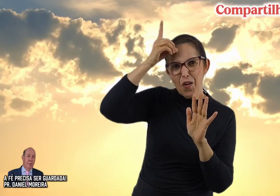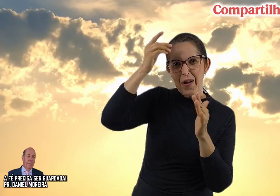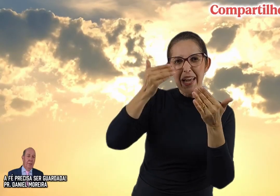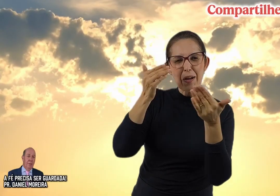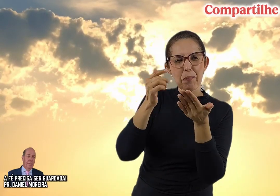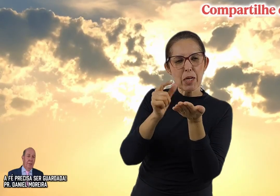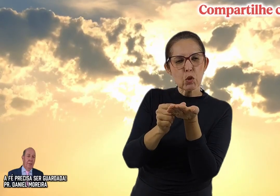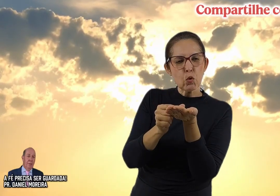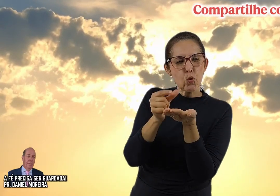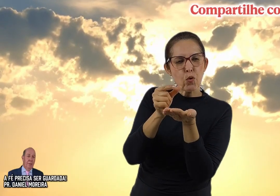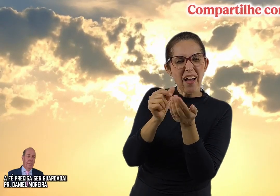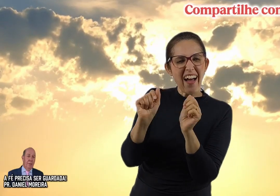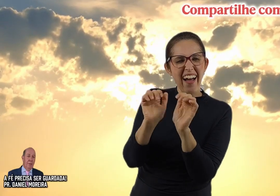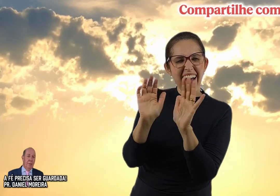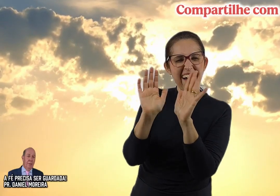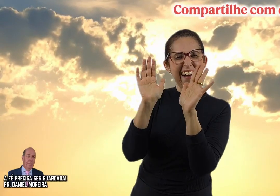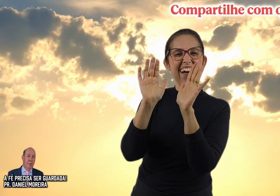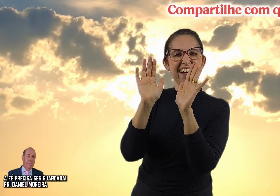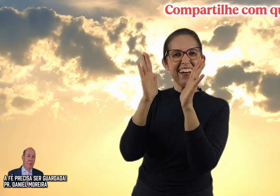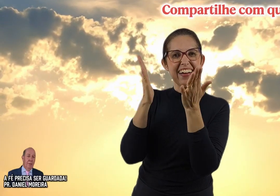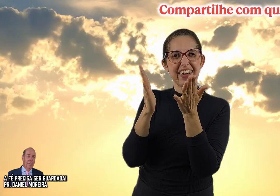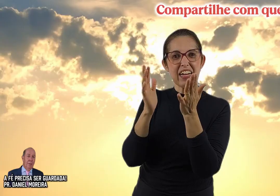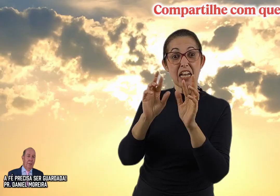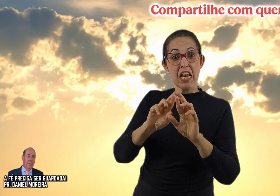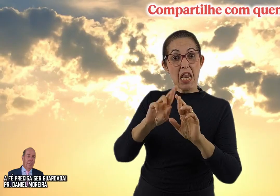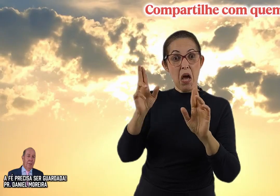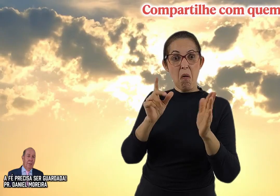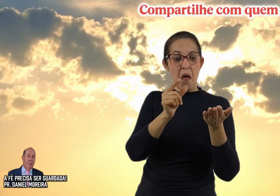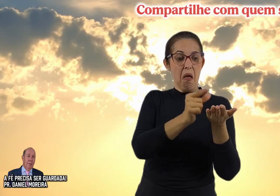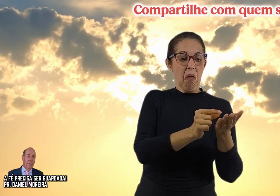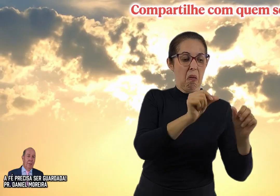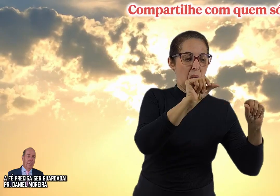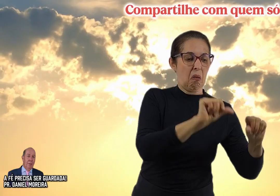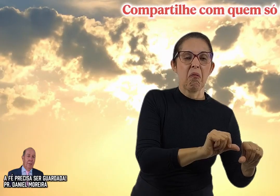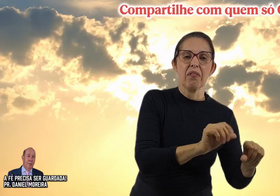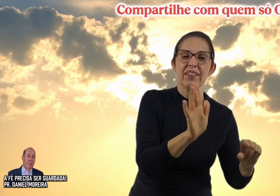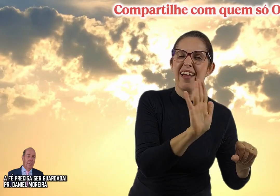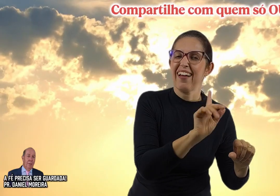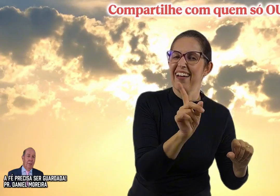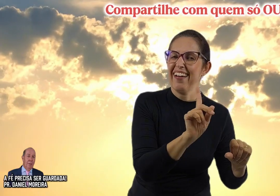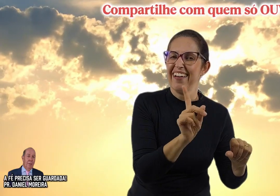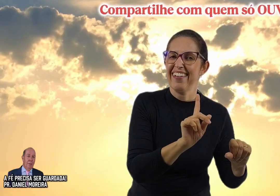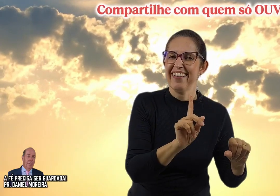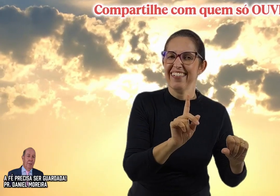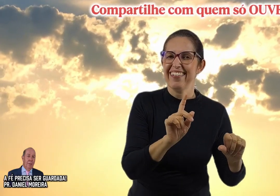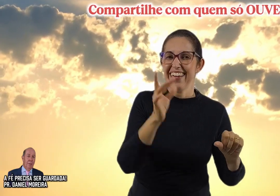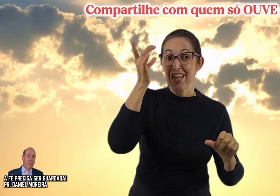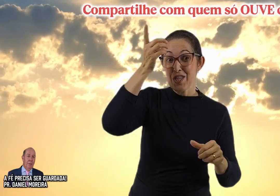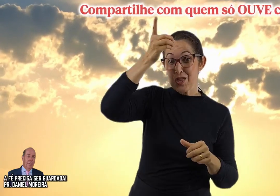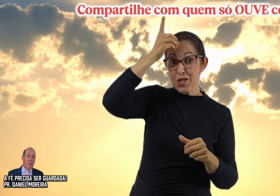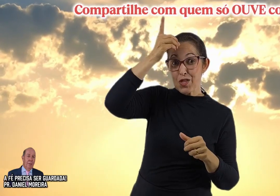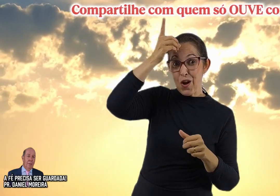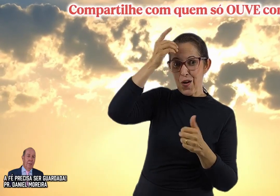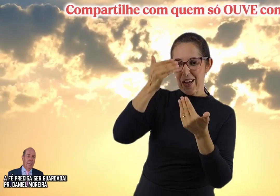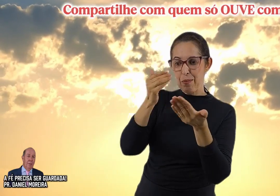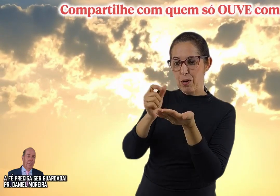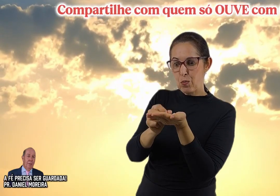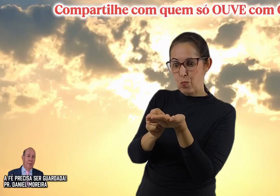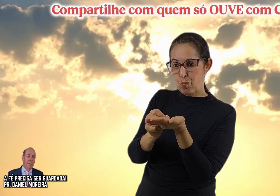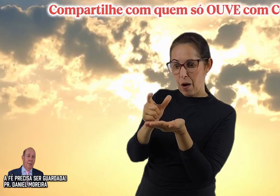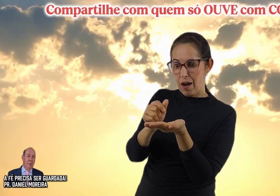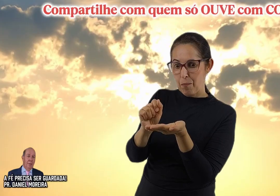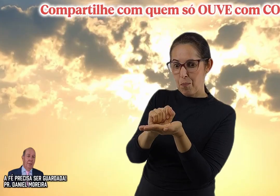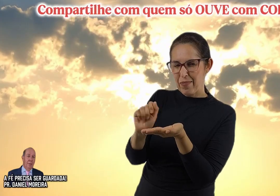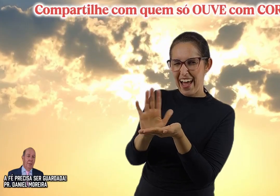espiritual é uma joia. Dom espiritual não é uma bijuteria do Paraguai. Dom espiritual é uma joia de